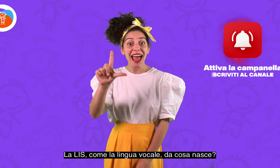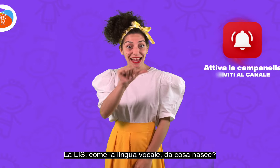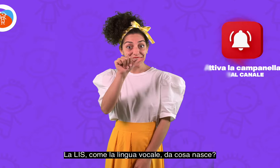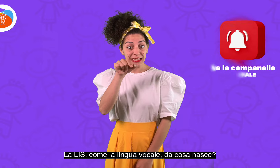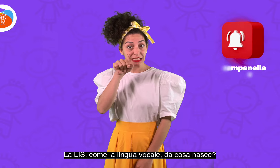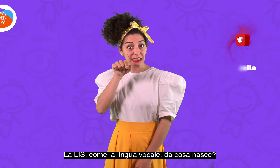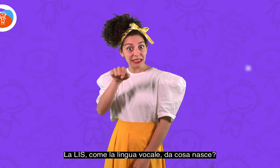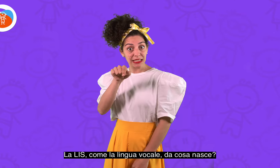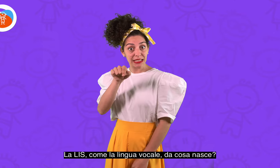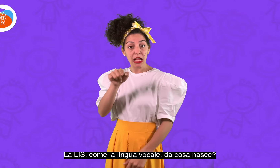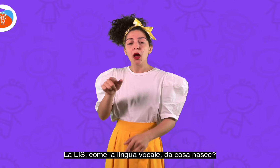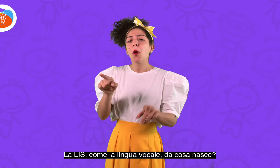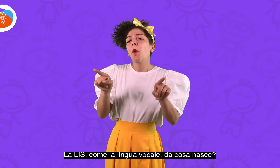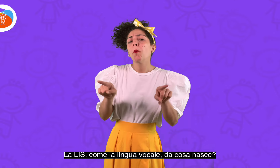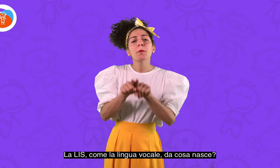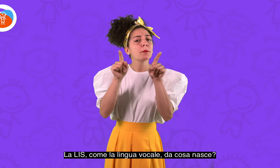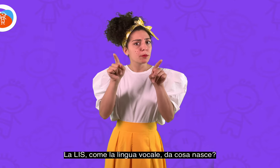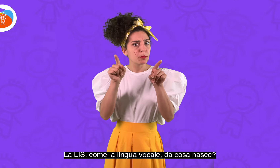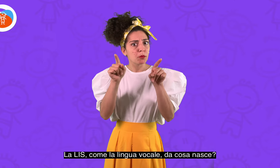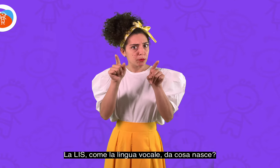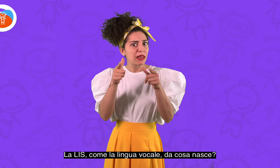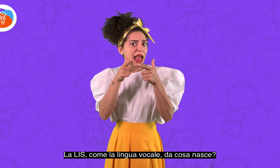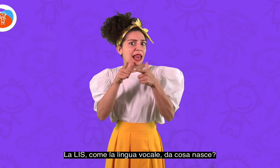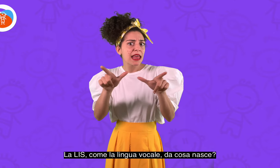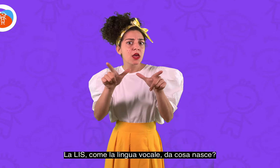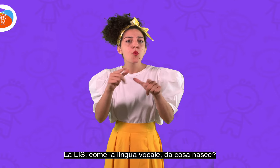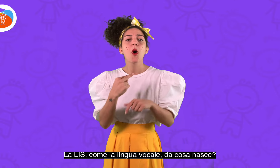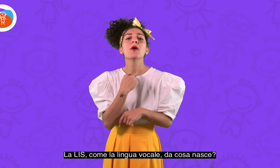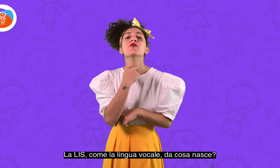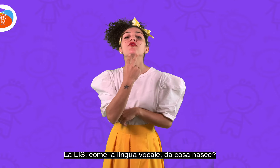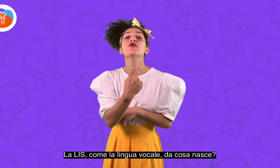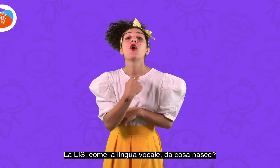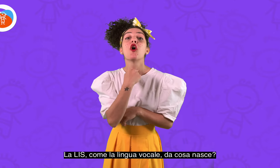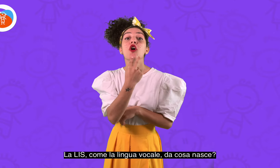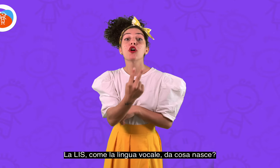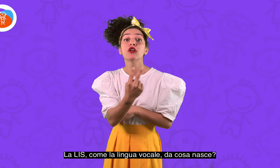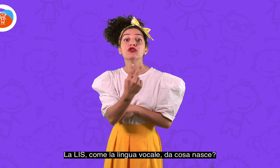La L-I-S, come la lingua vocale, da cosa nasce?